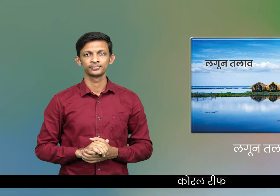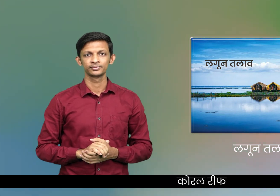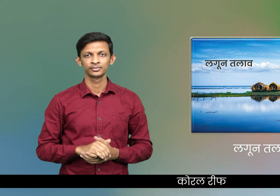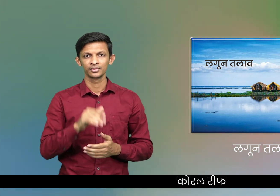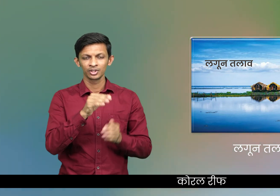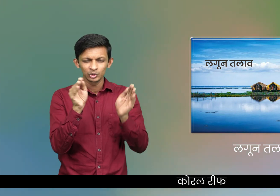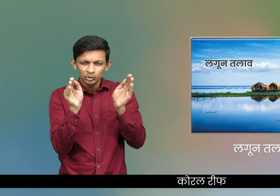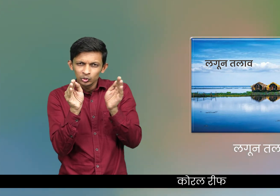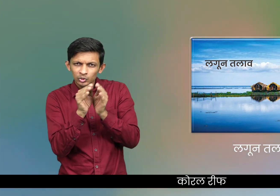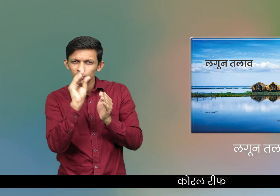कोरल रीफ